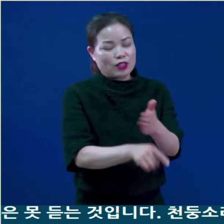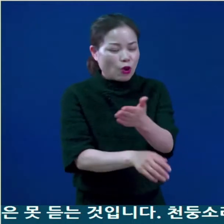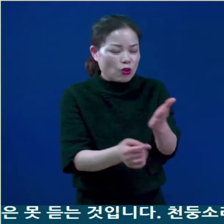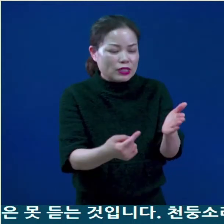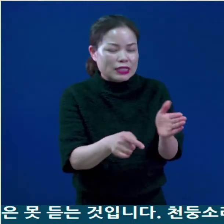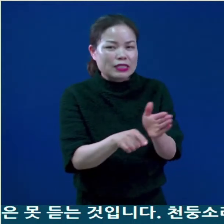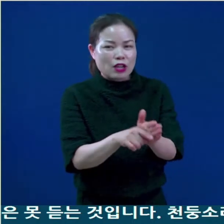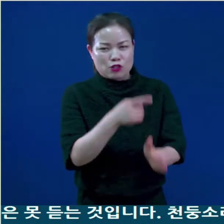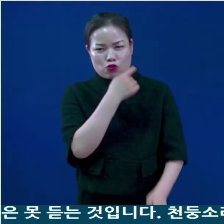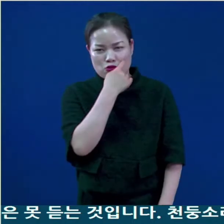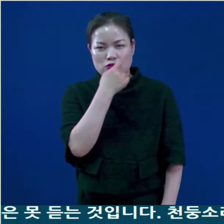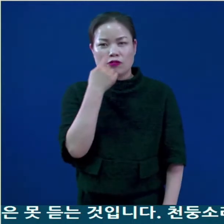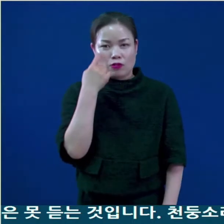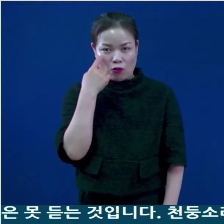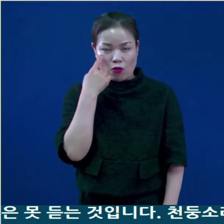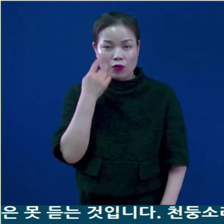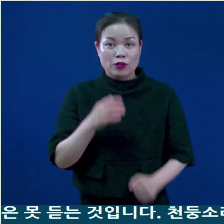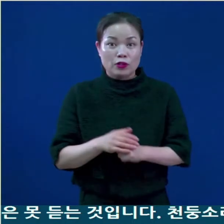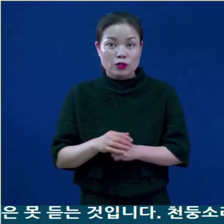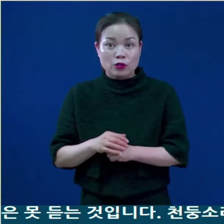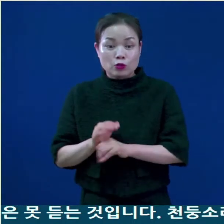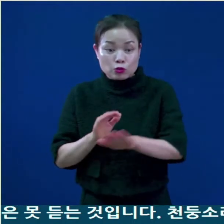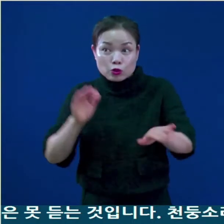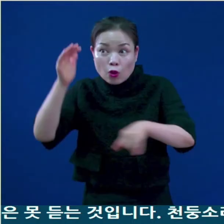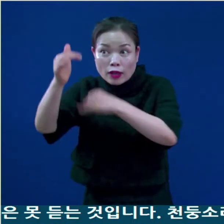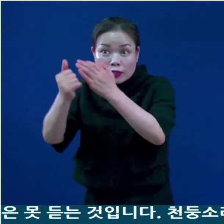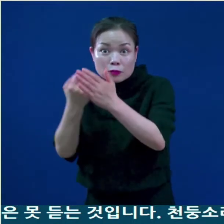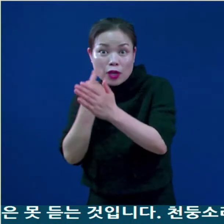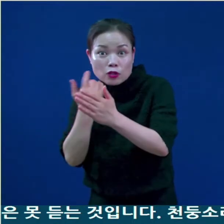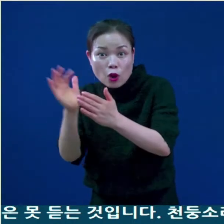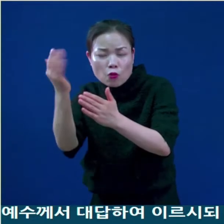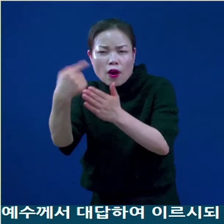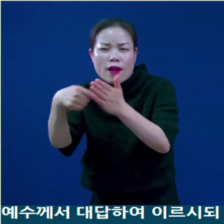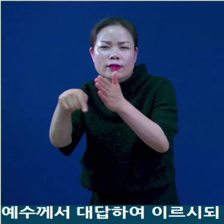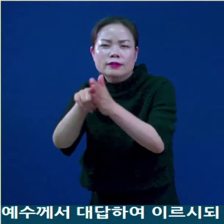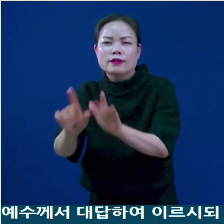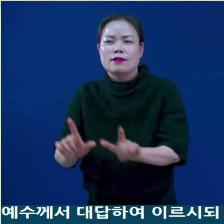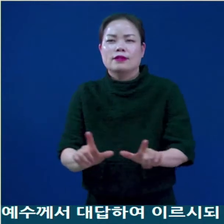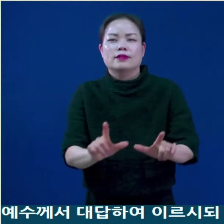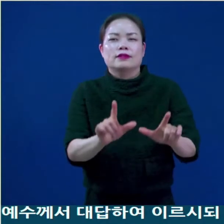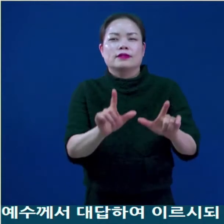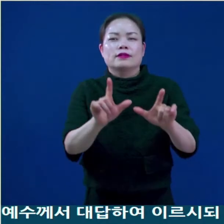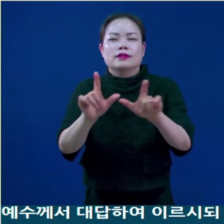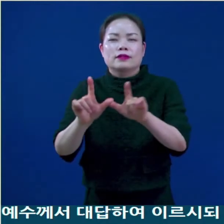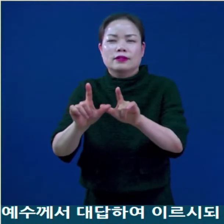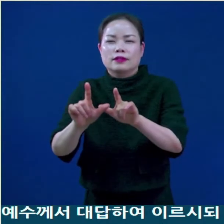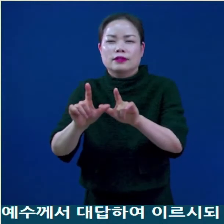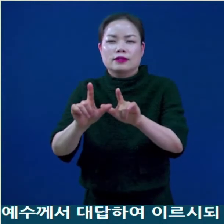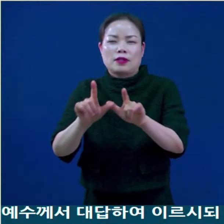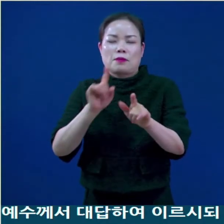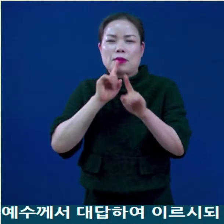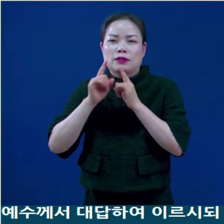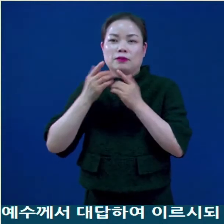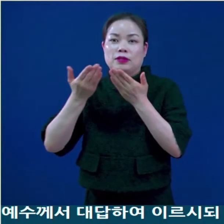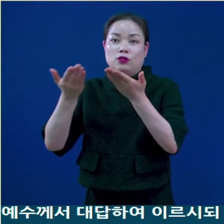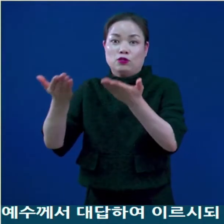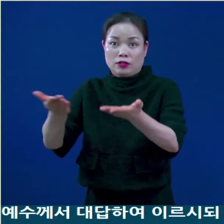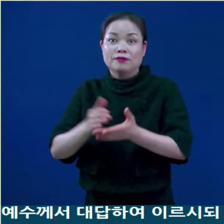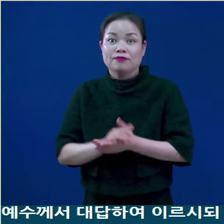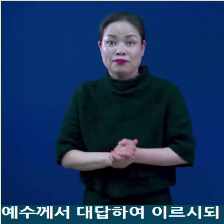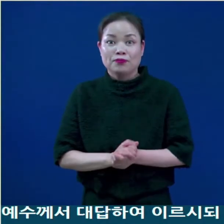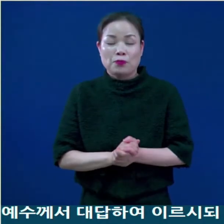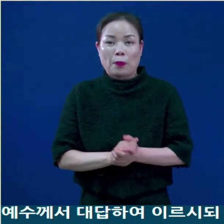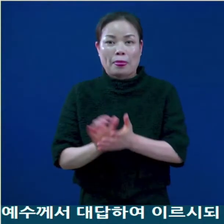위한 증거라는 겁니다. 우리도 하나님의 영광을 위해서 살아가야 될 모델을 제시하고 있는 것이다.